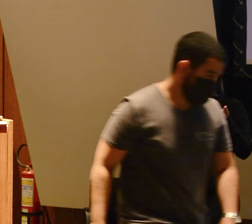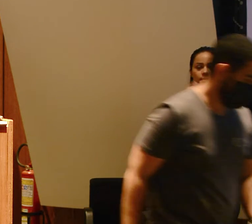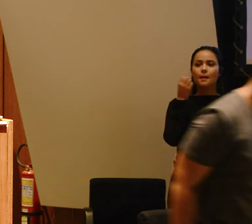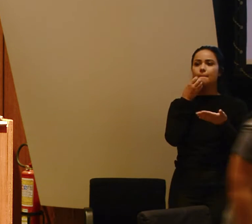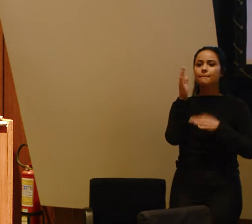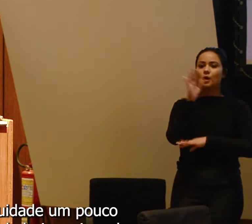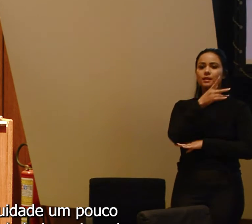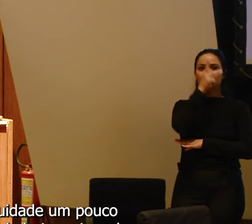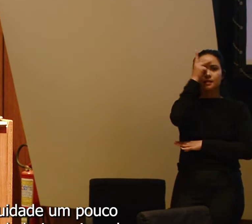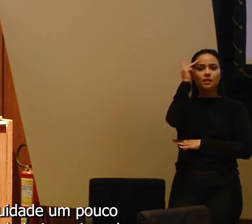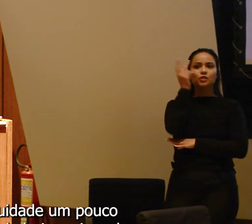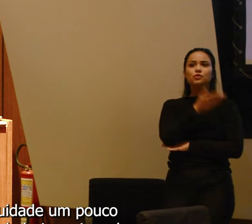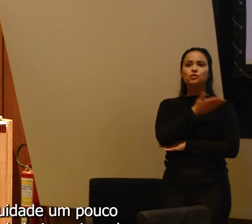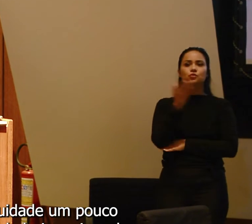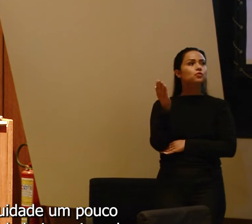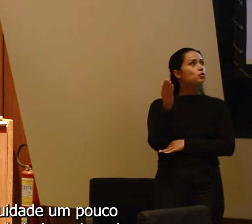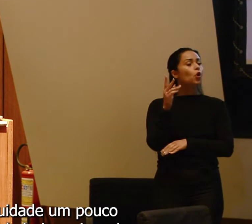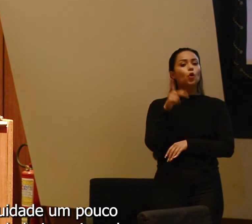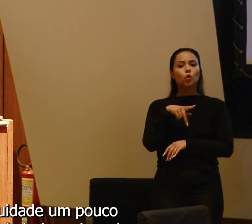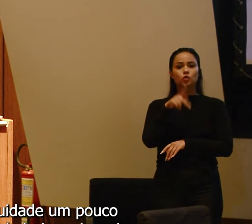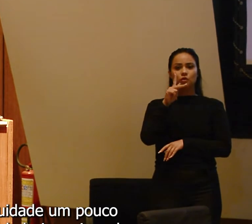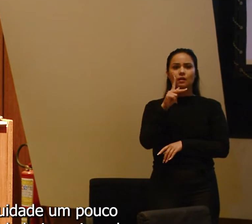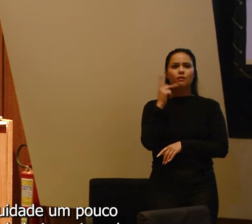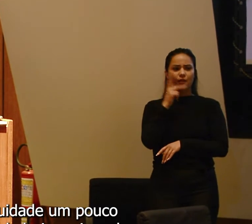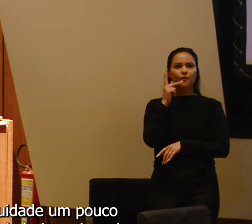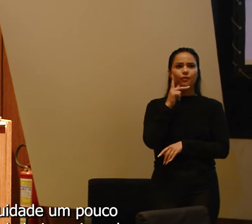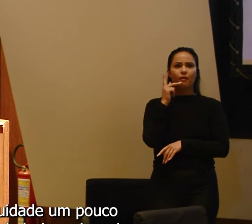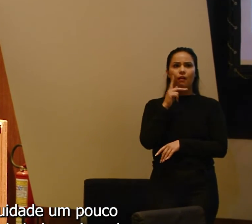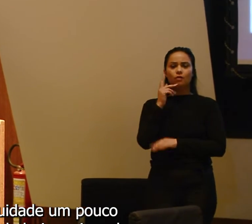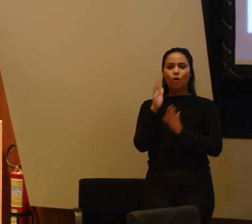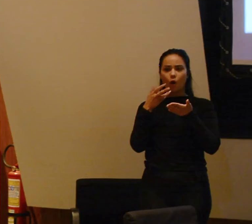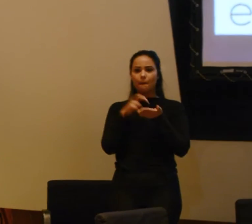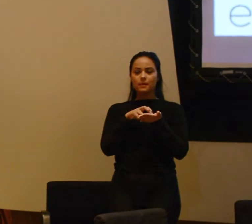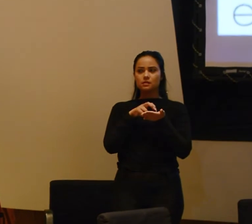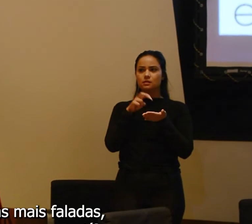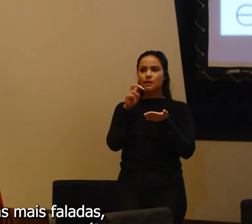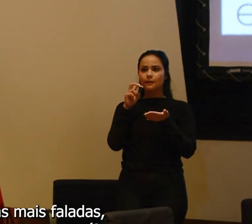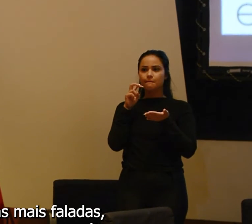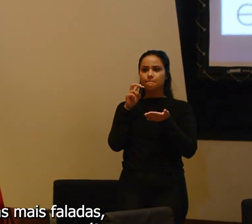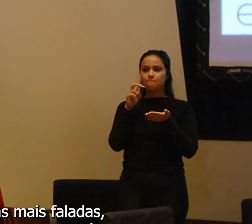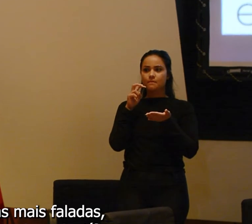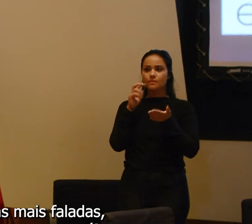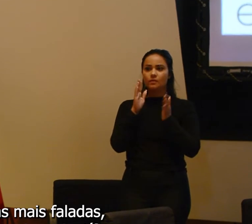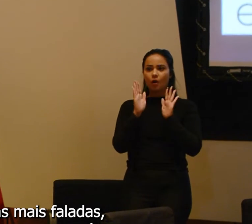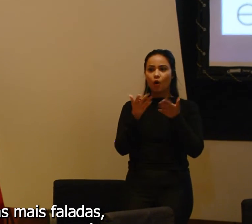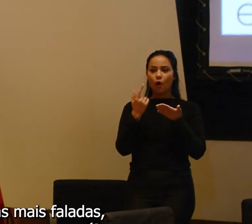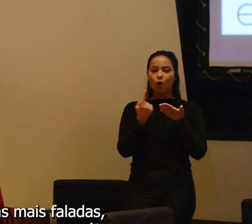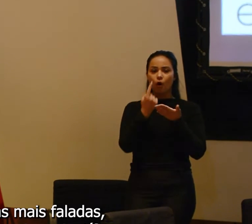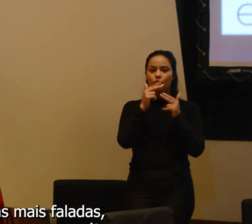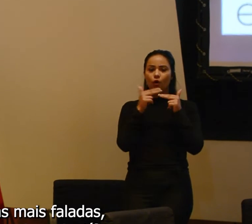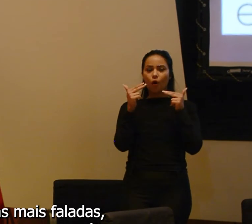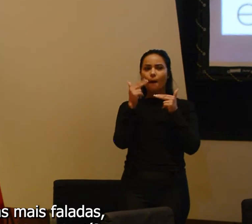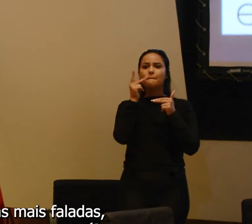boa tarde. Então, eu vou dar continuidade um pouco ao que eu estava falando hoje mais cedo. Hoje, uma das coisas